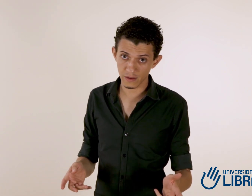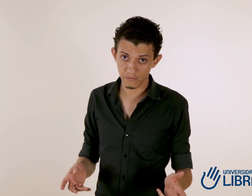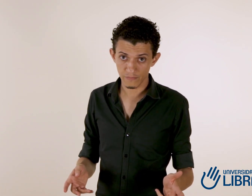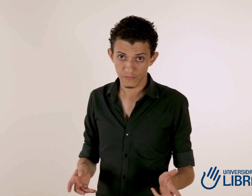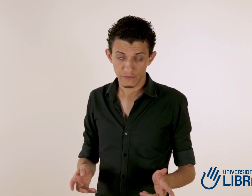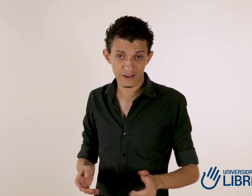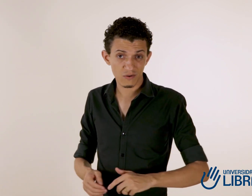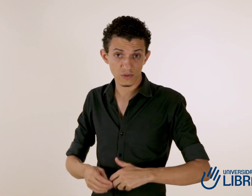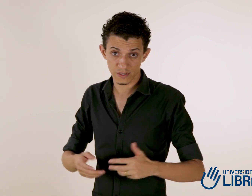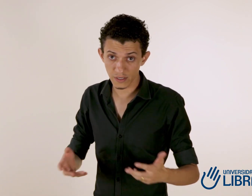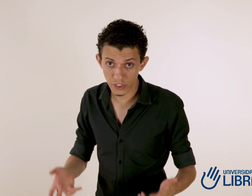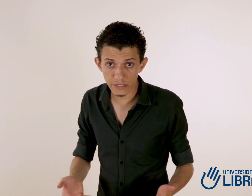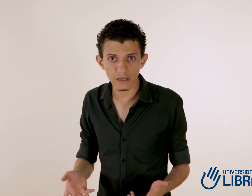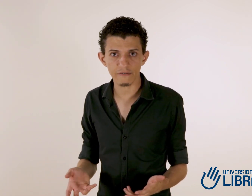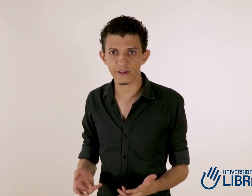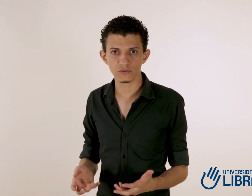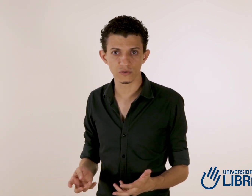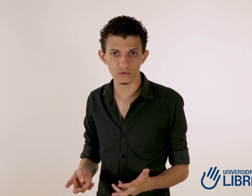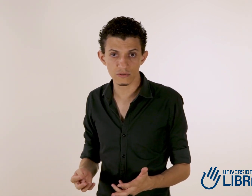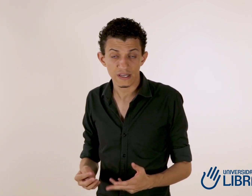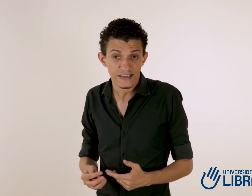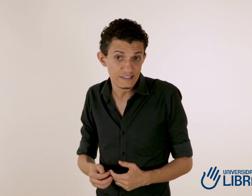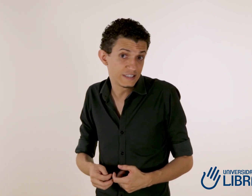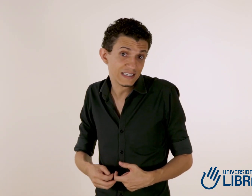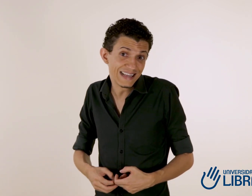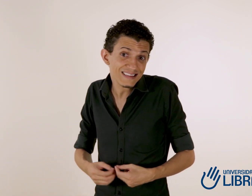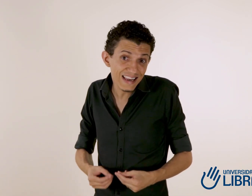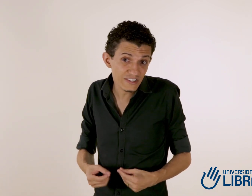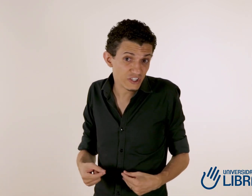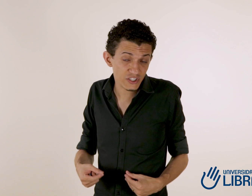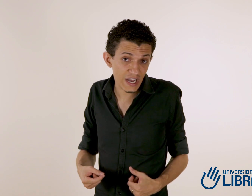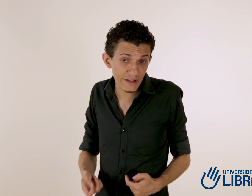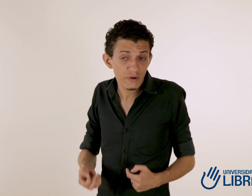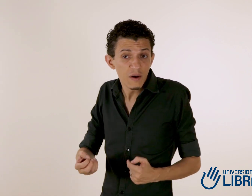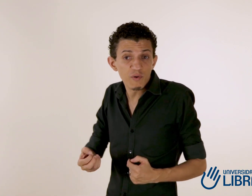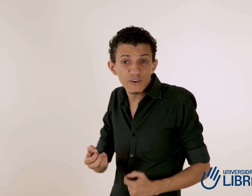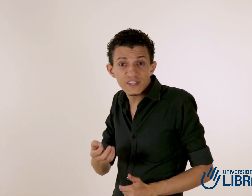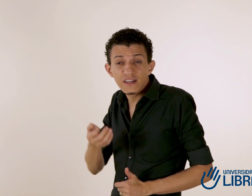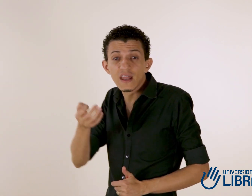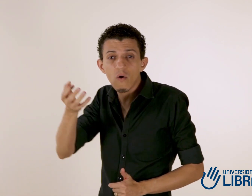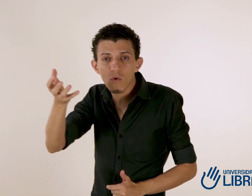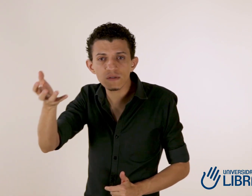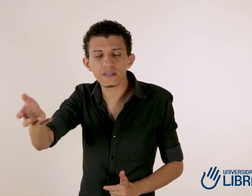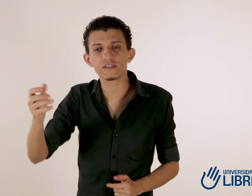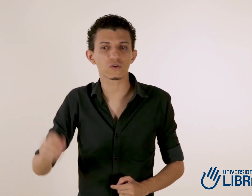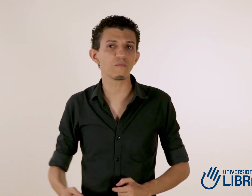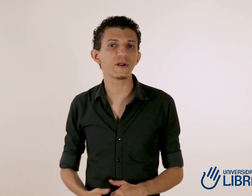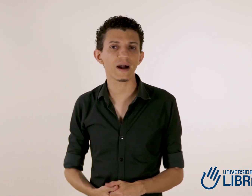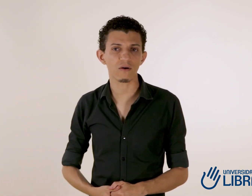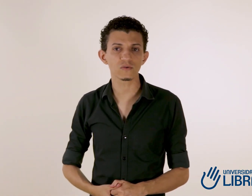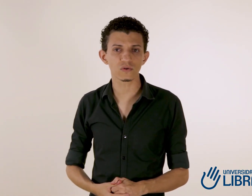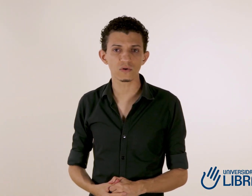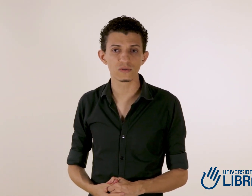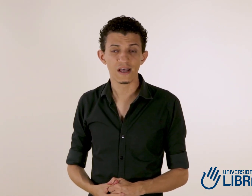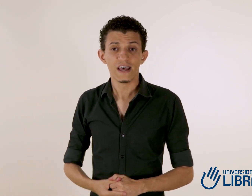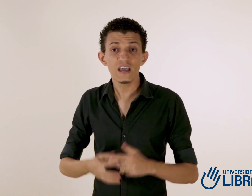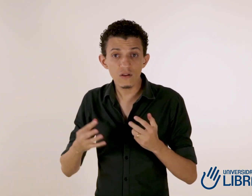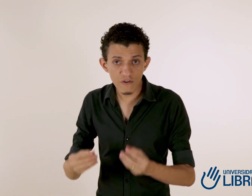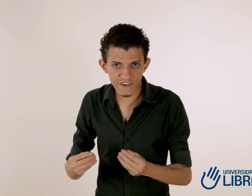medo, fica constrangido ali na frente do surdo, se sente até triste e chateado por você não conseguir se comunicar com os surdos. E no final